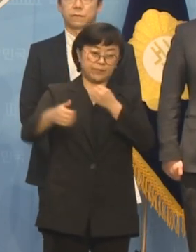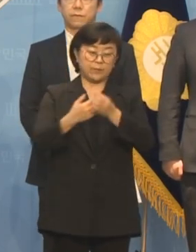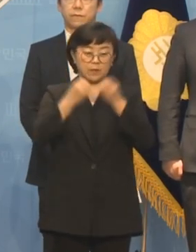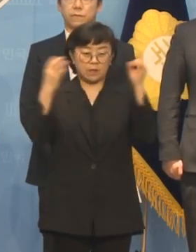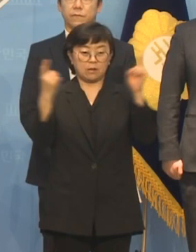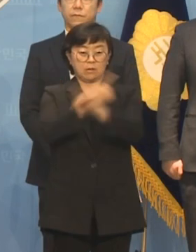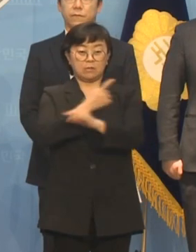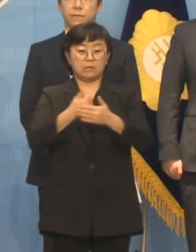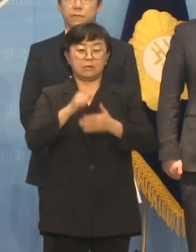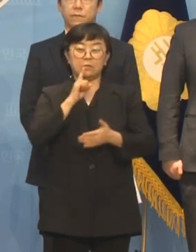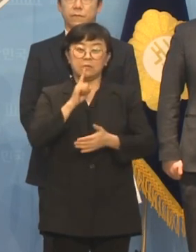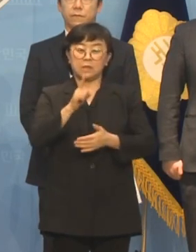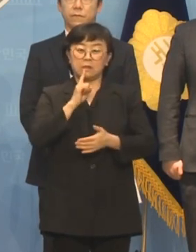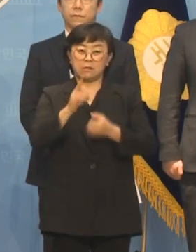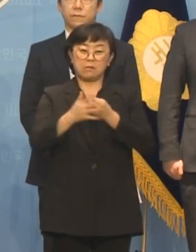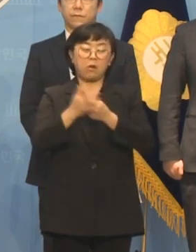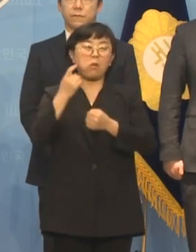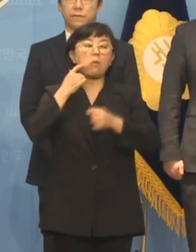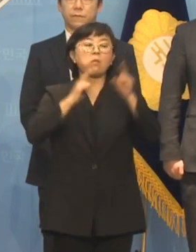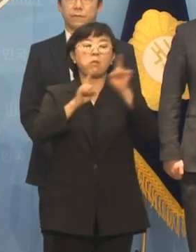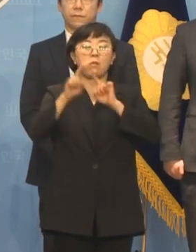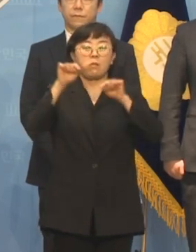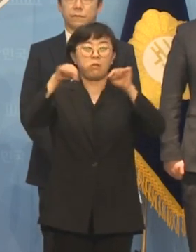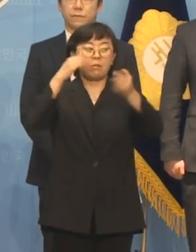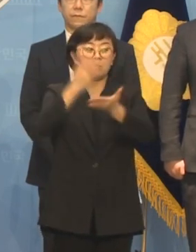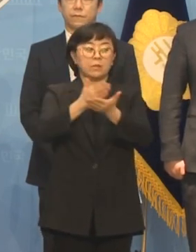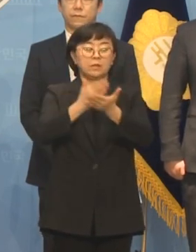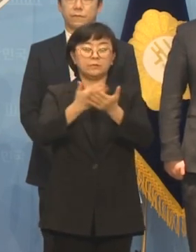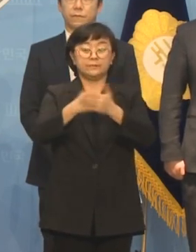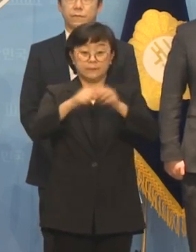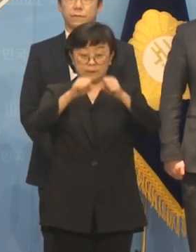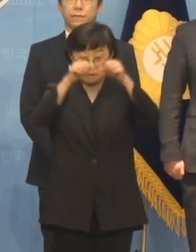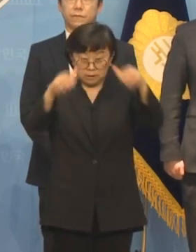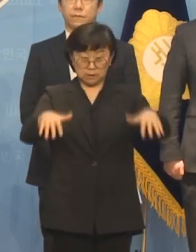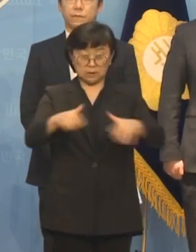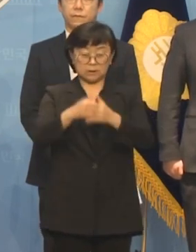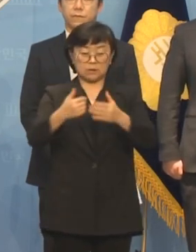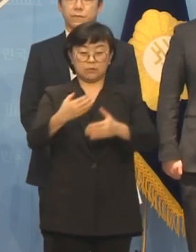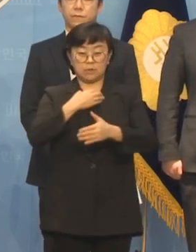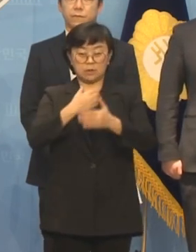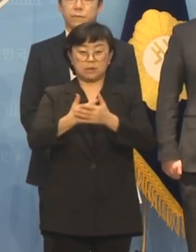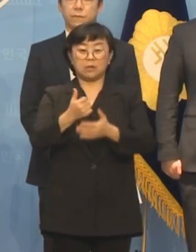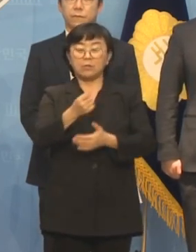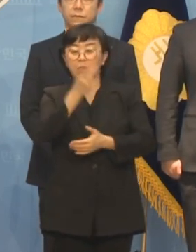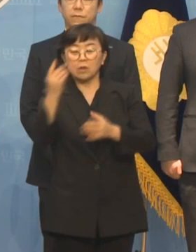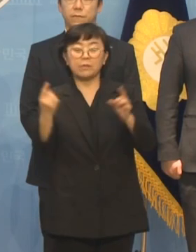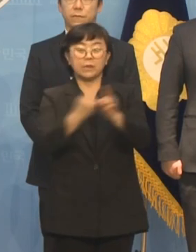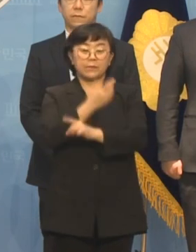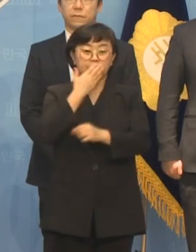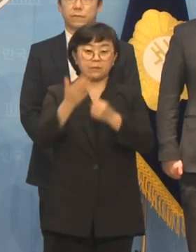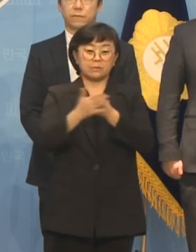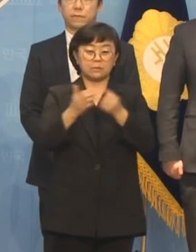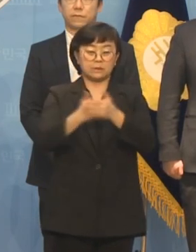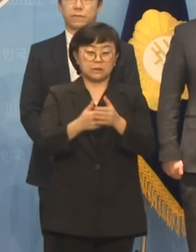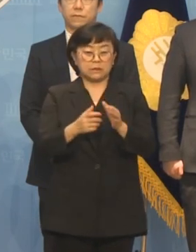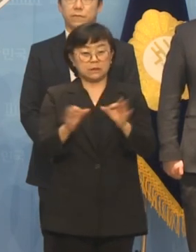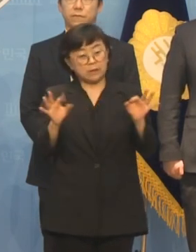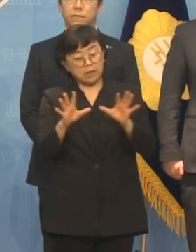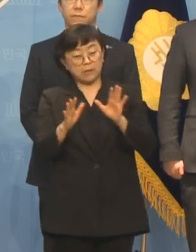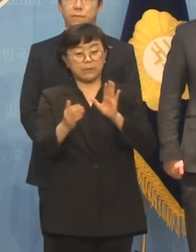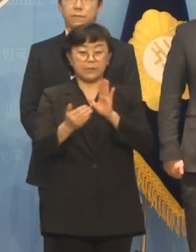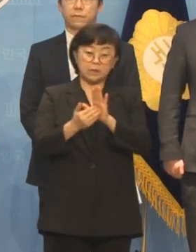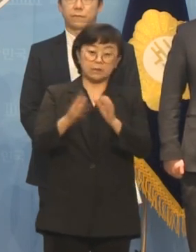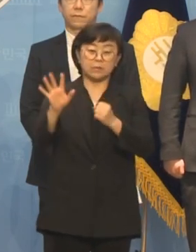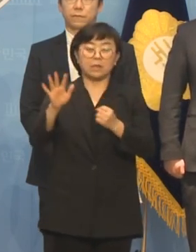개혁이라고 분칠하는 거짓 정치가 아니라 시스템의 위기를 부품 몇 개 갈아치우는 것으로 임기응변하려는